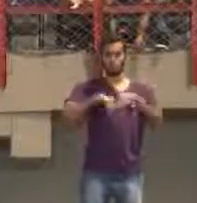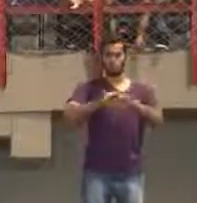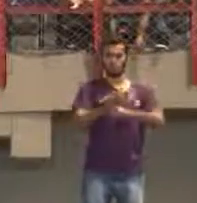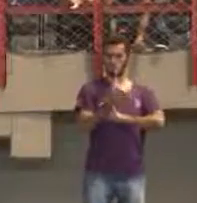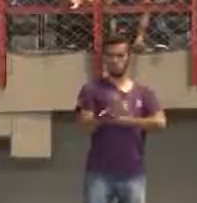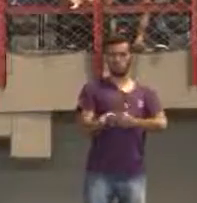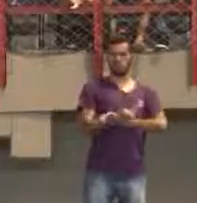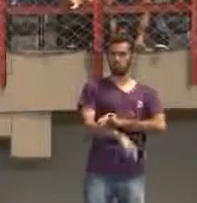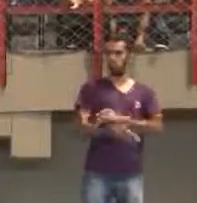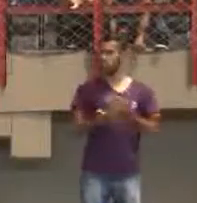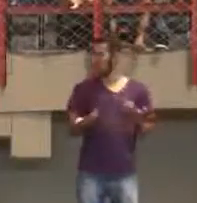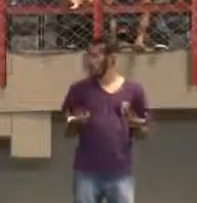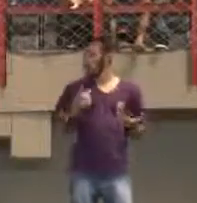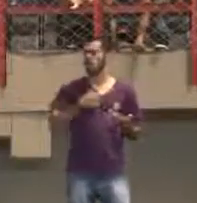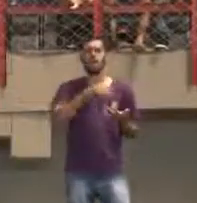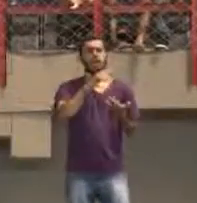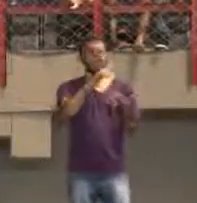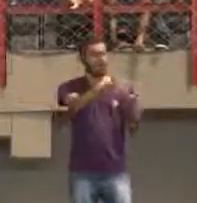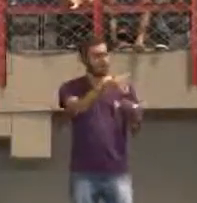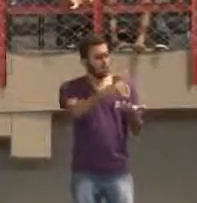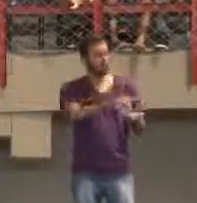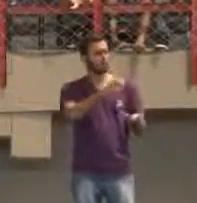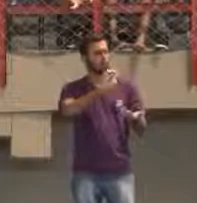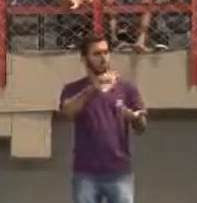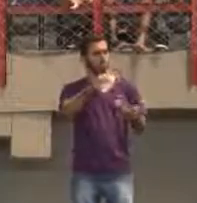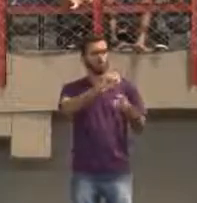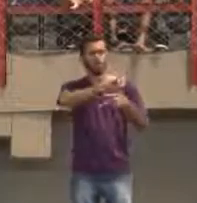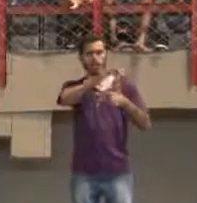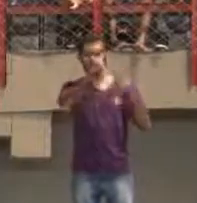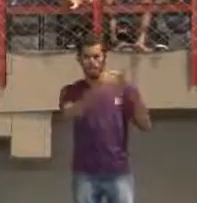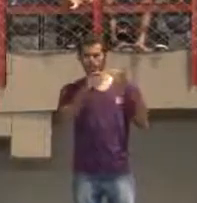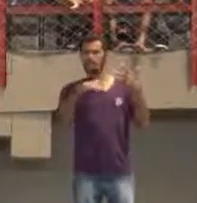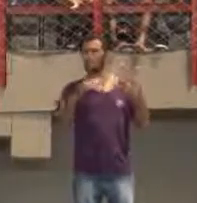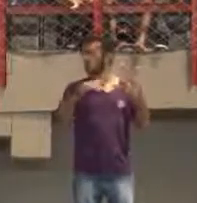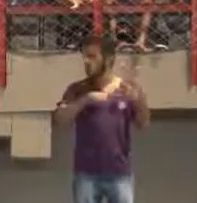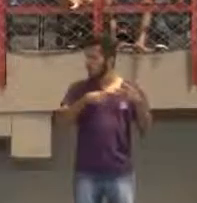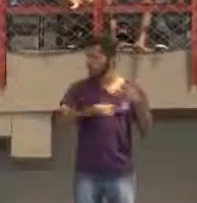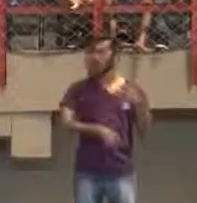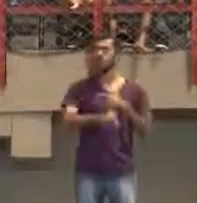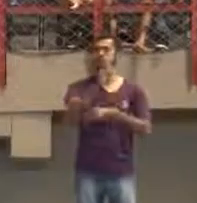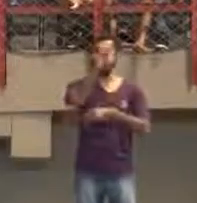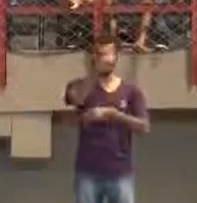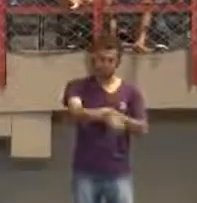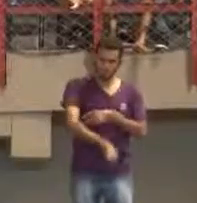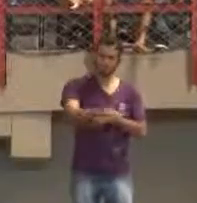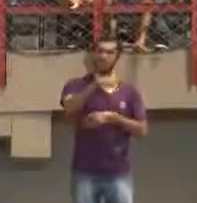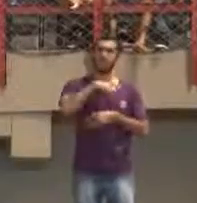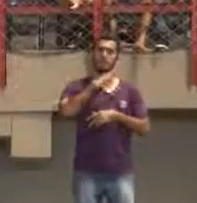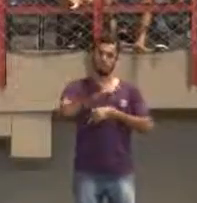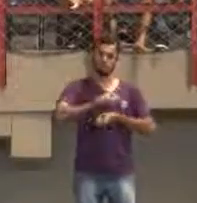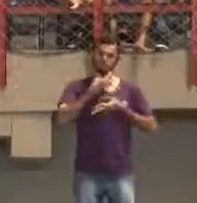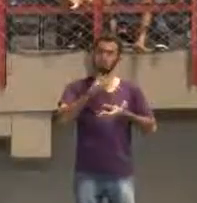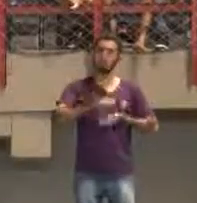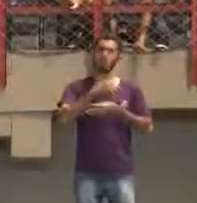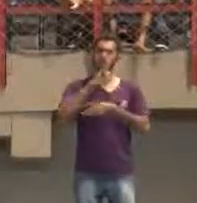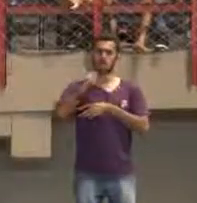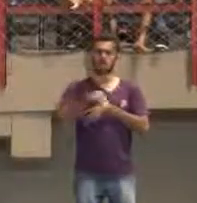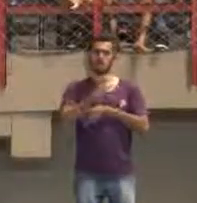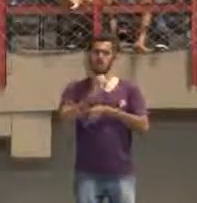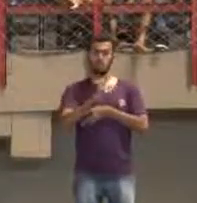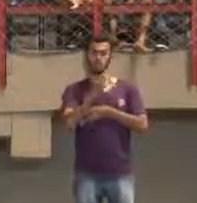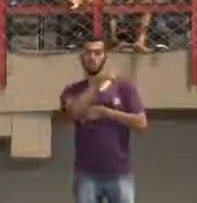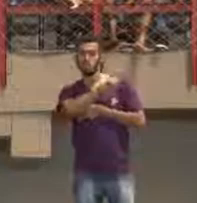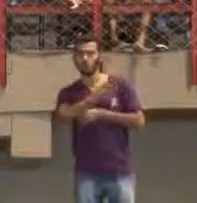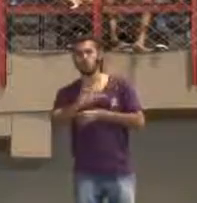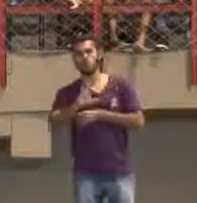e caiu em no último Enem caiu exatamente caiu o poema do João Cabral de Melo Neto de 45 para frente